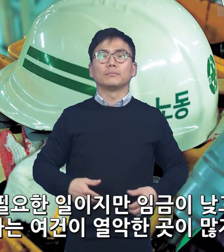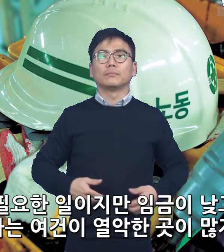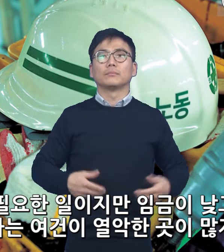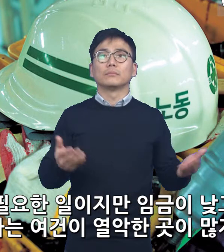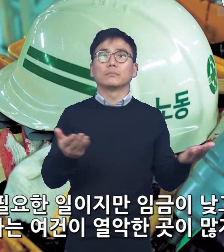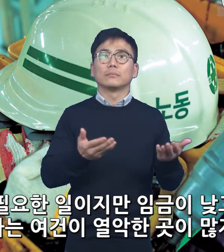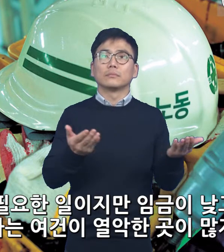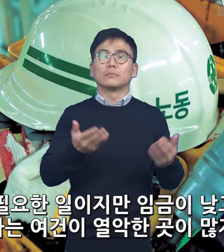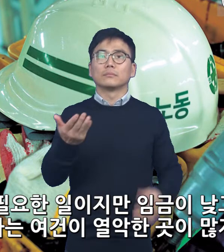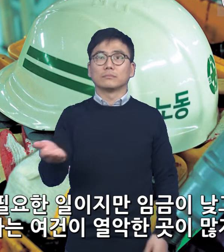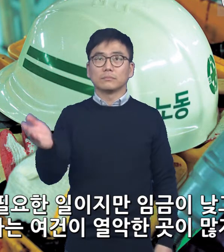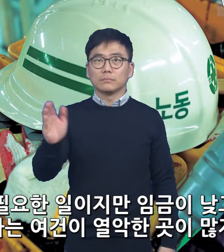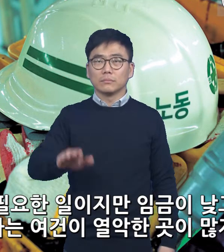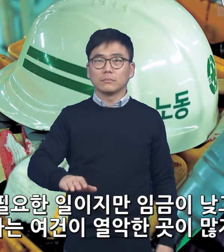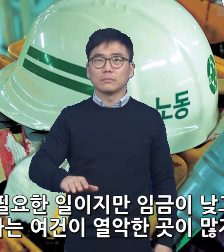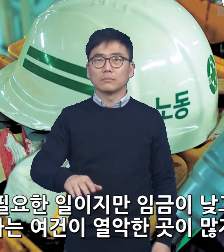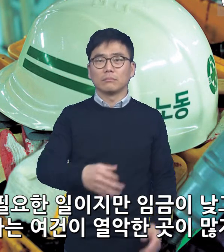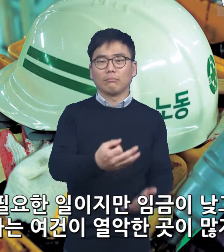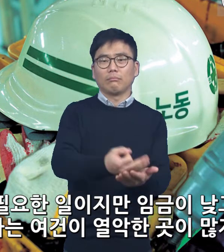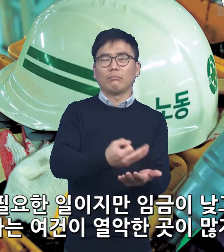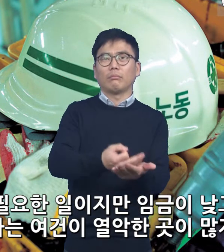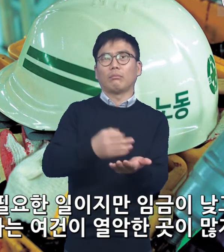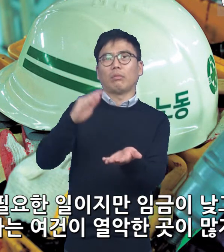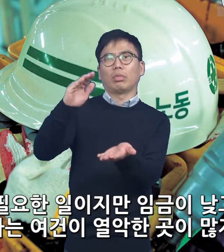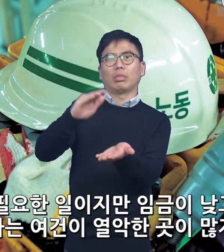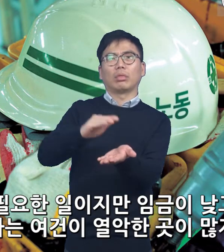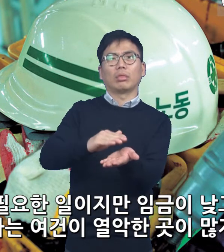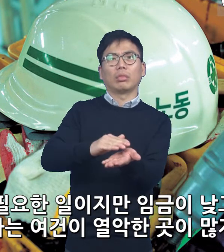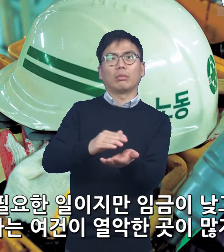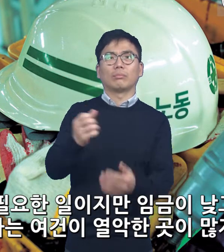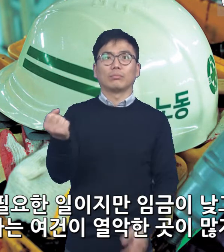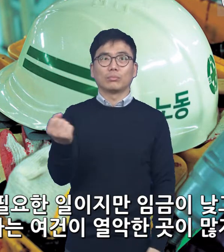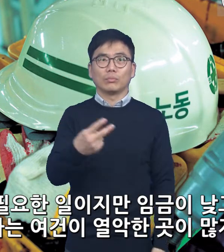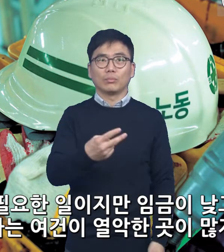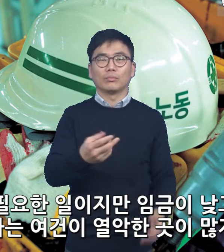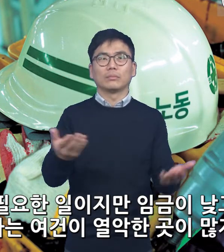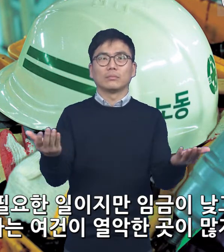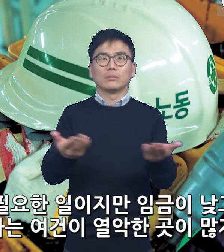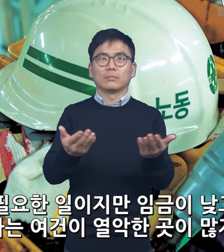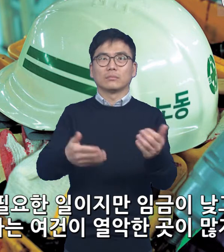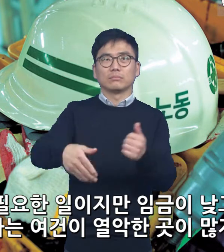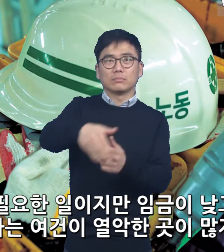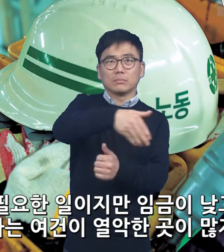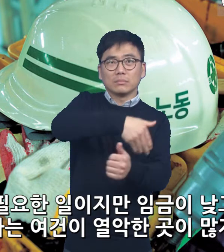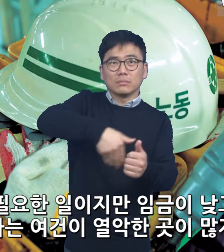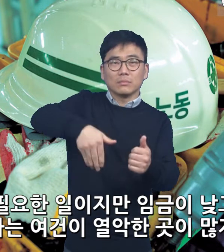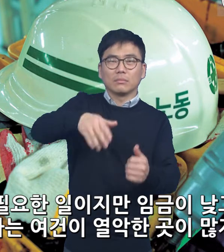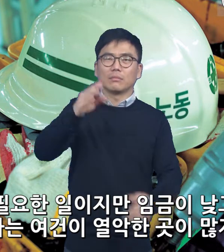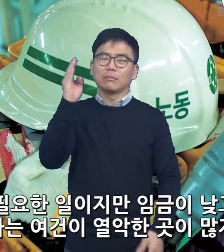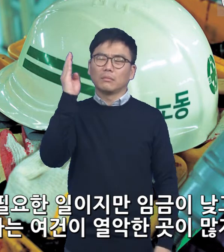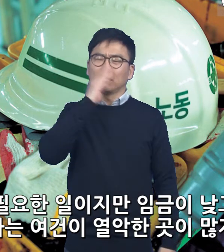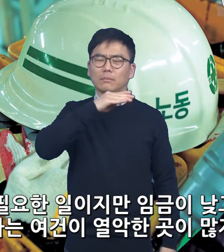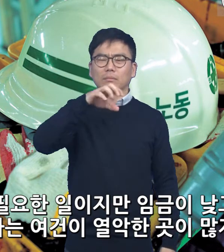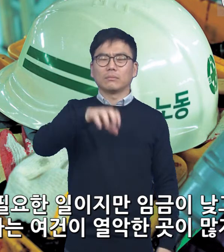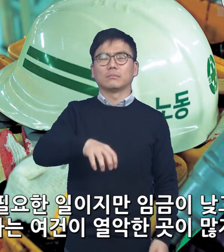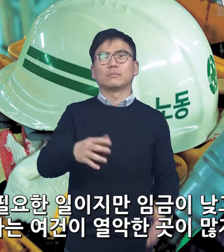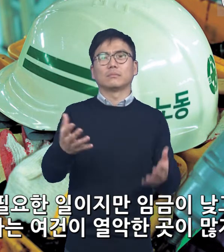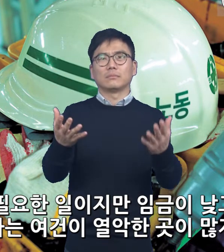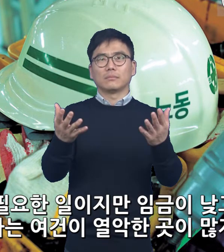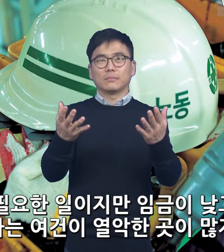꼭 필요한 일이지만 임금이 낮고 일하는 여건이 열악한 곳이 많지요.